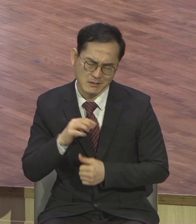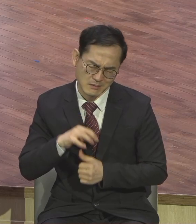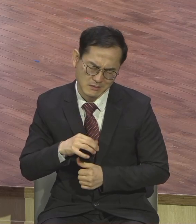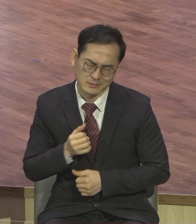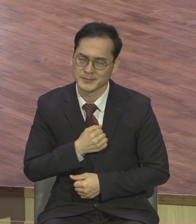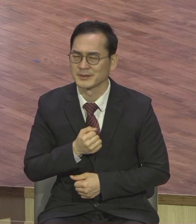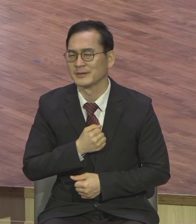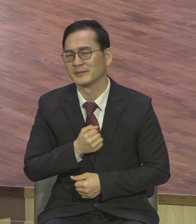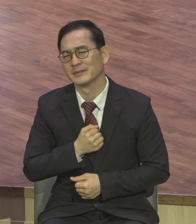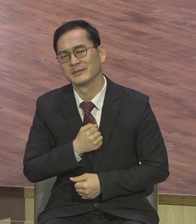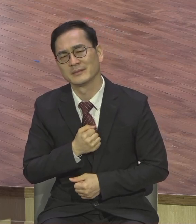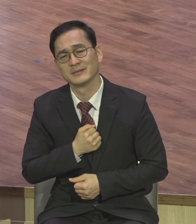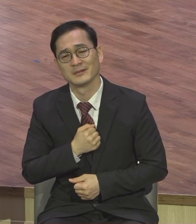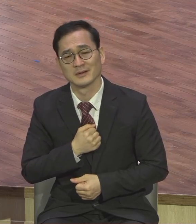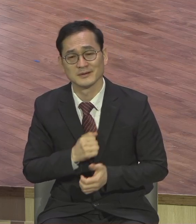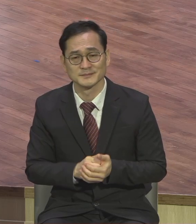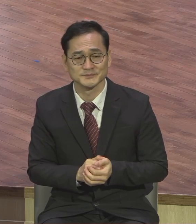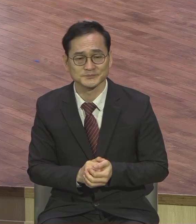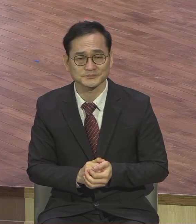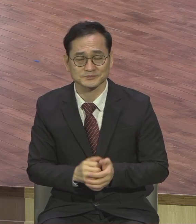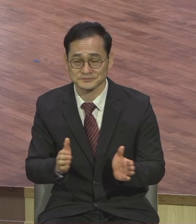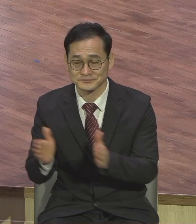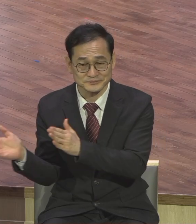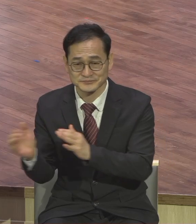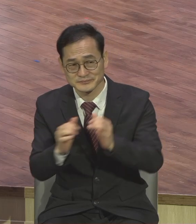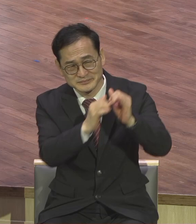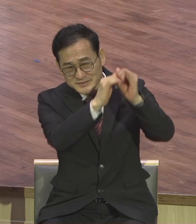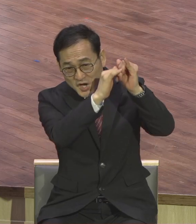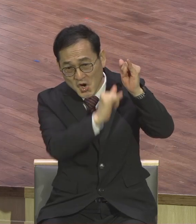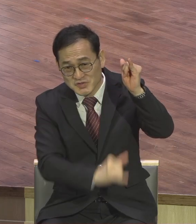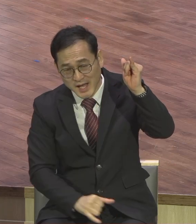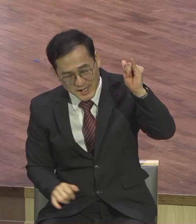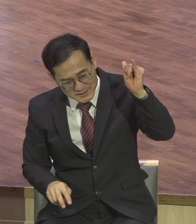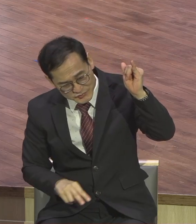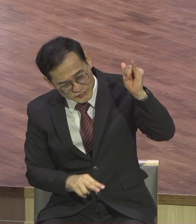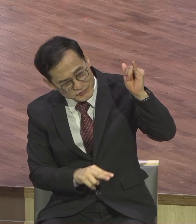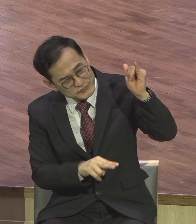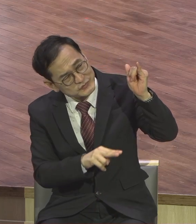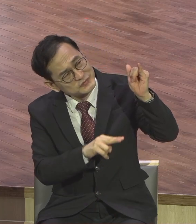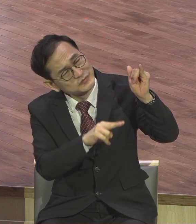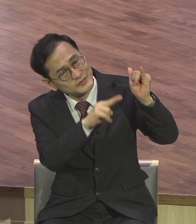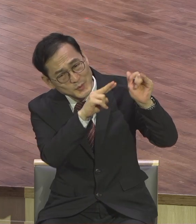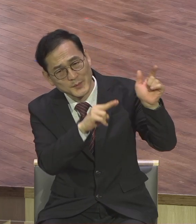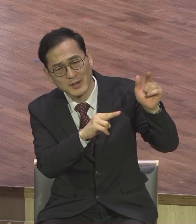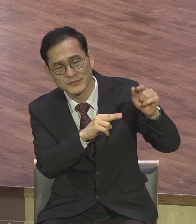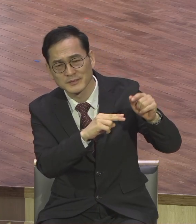인류 역사를 보면 거의 다 다양한